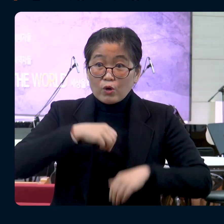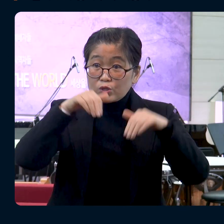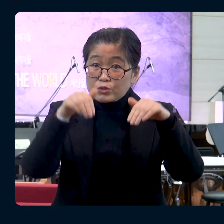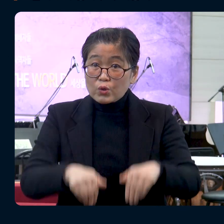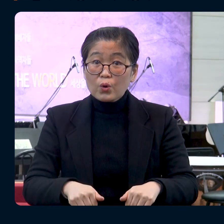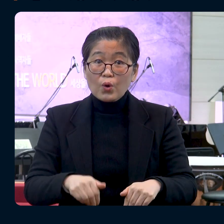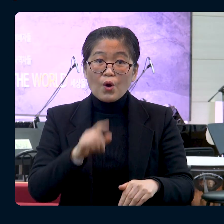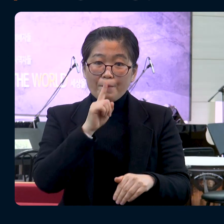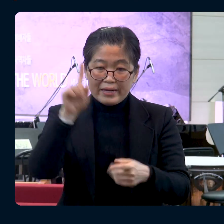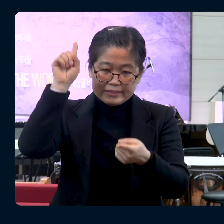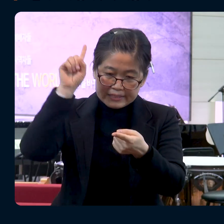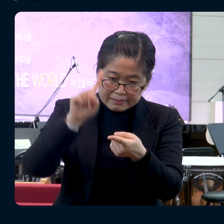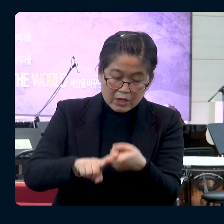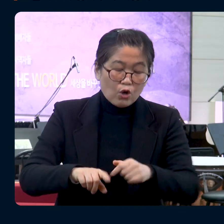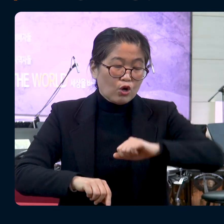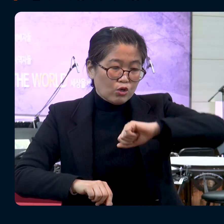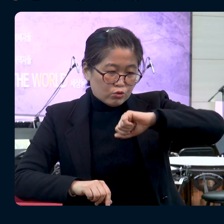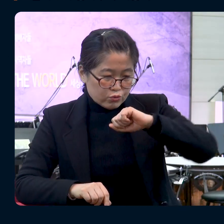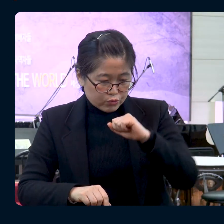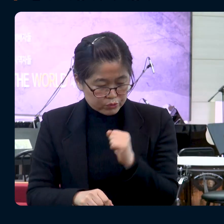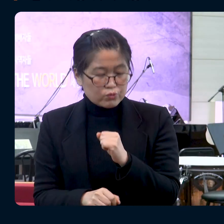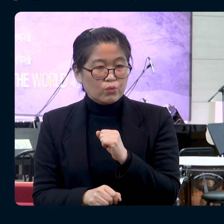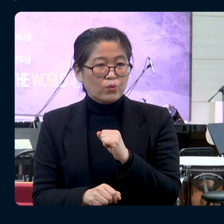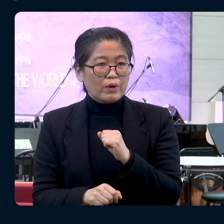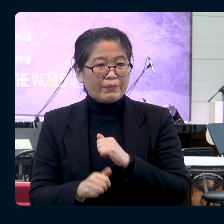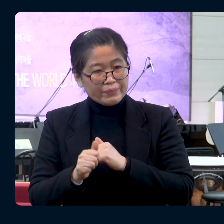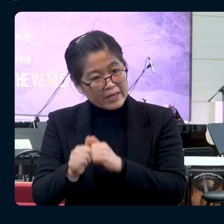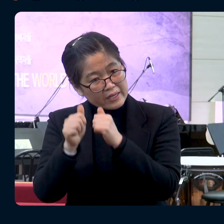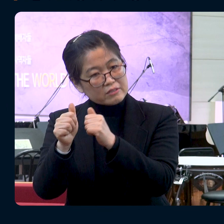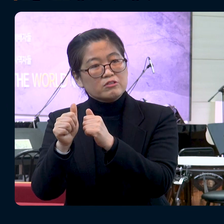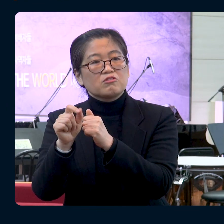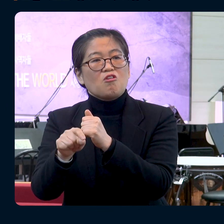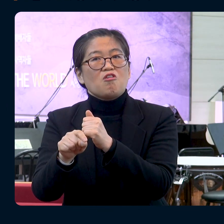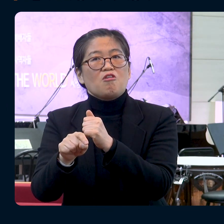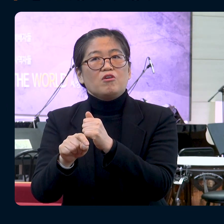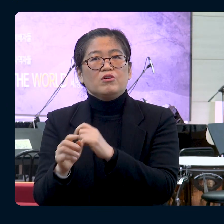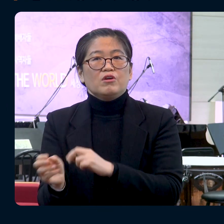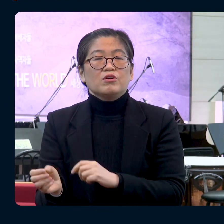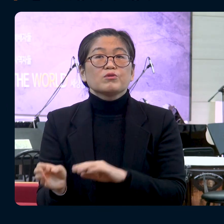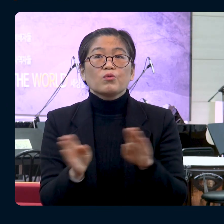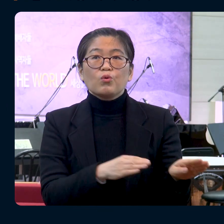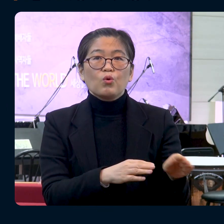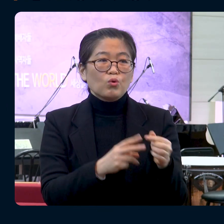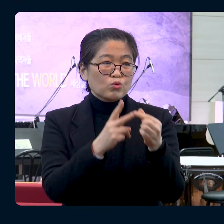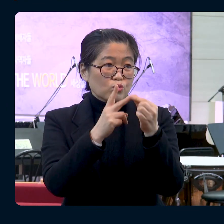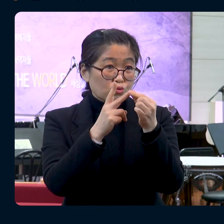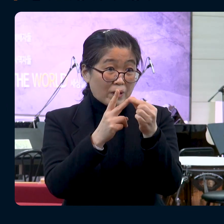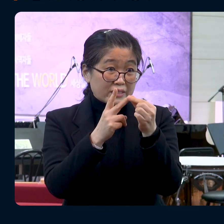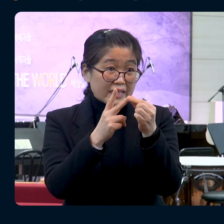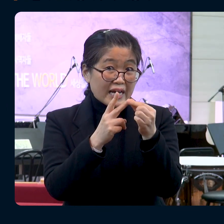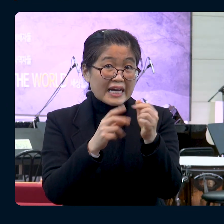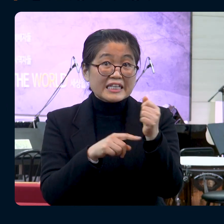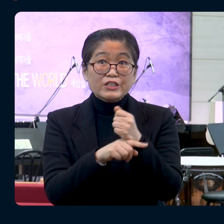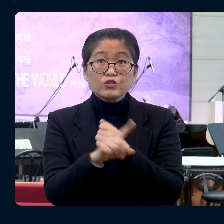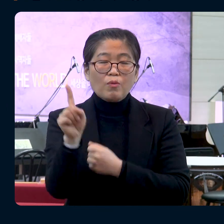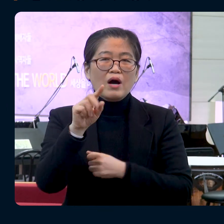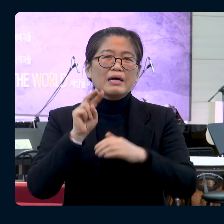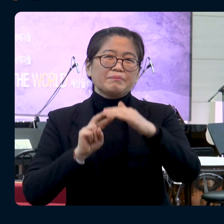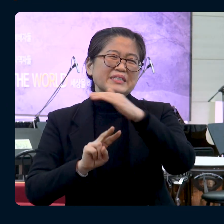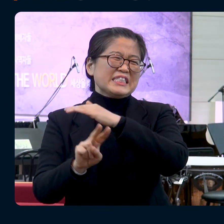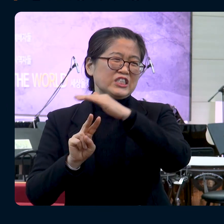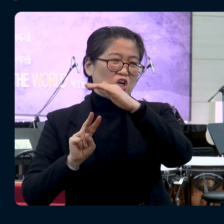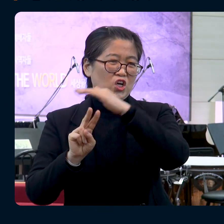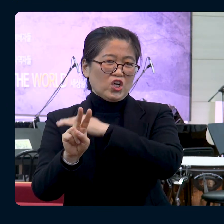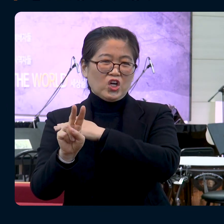하신 말씀을 그대로 따르거든요. 그 일을 감당하니까. 자, 그리고 두 번째, 또 하나의 이유가 뭐냐? 비전